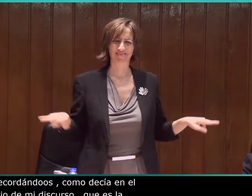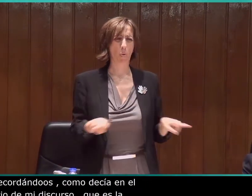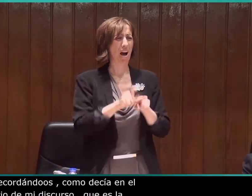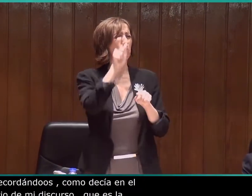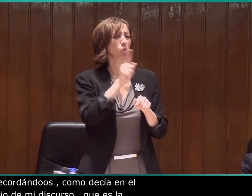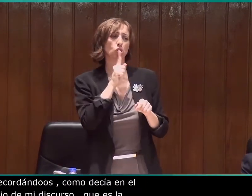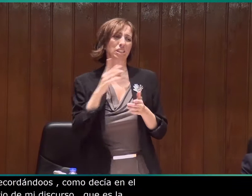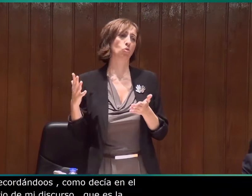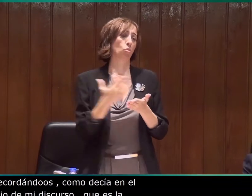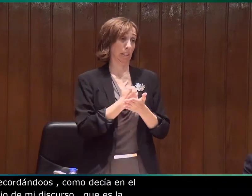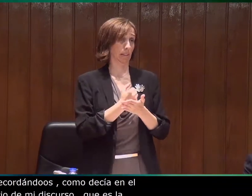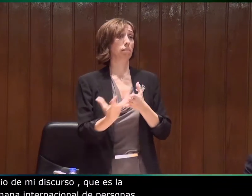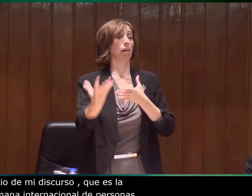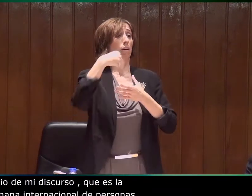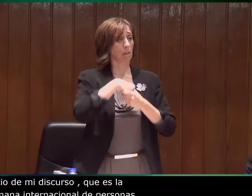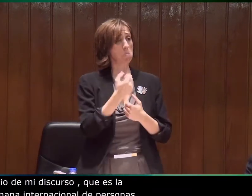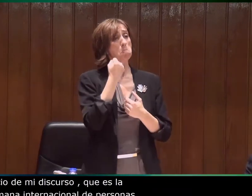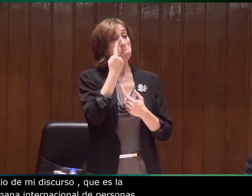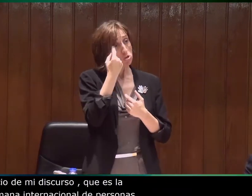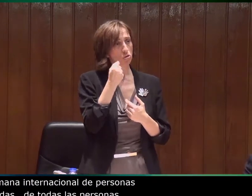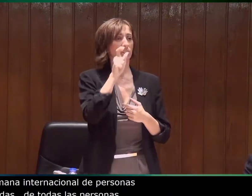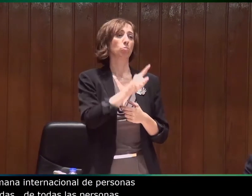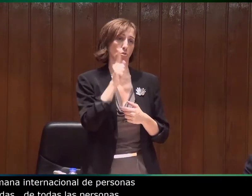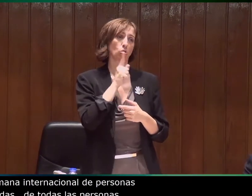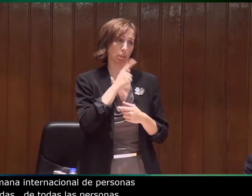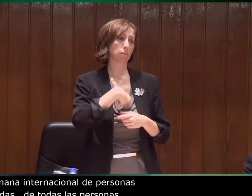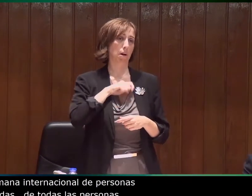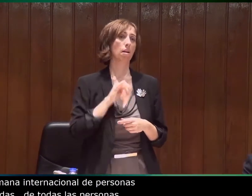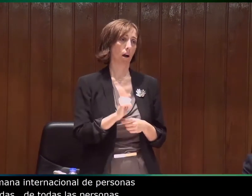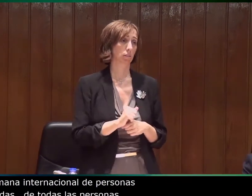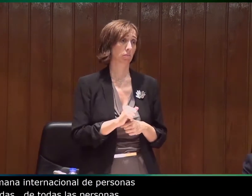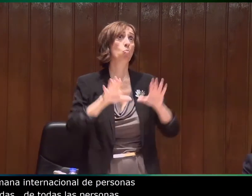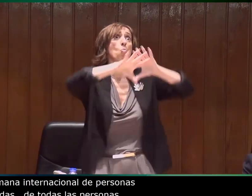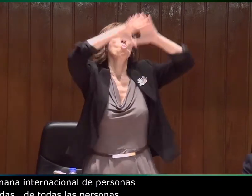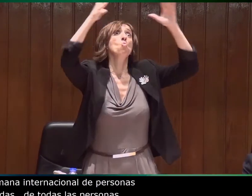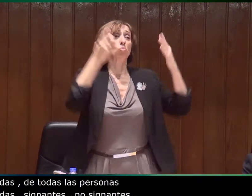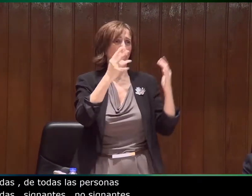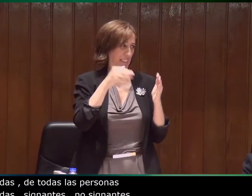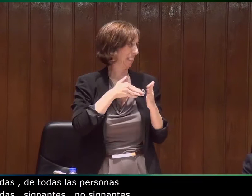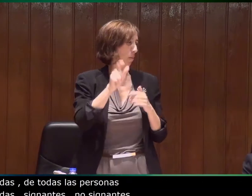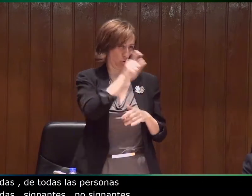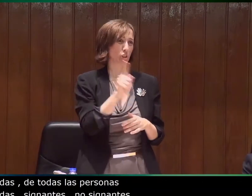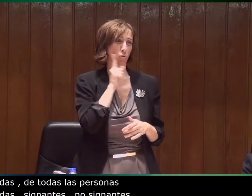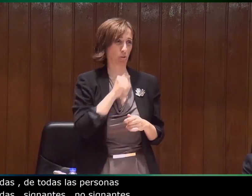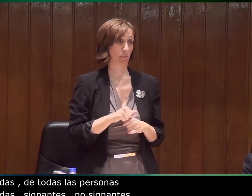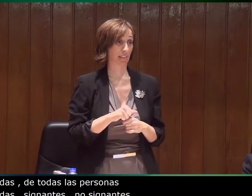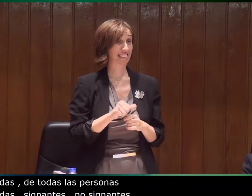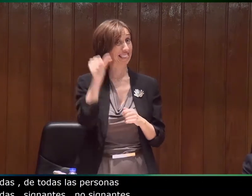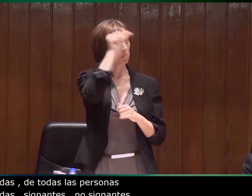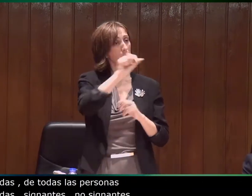prótesis implantes cocleares audífonos dentro de ese millón de personas sordas de España y de todas esos